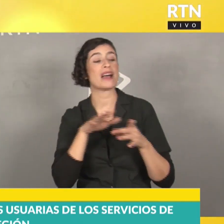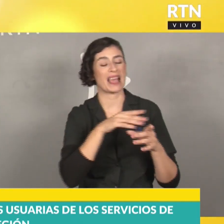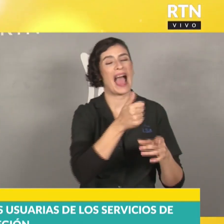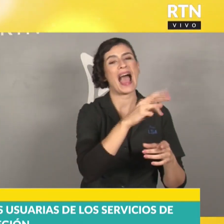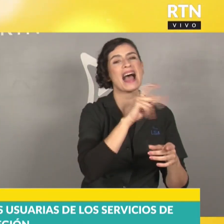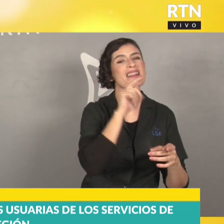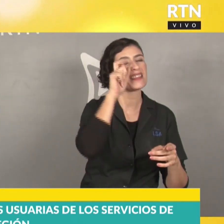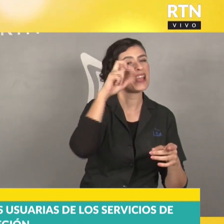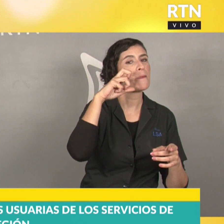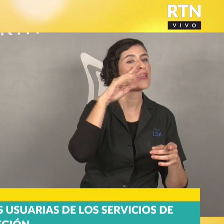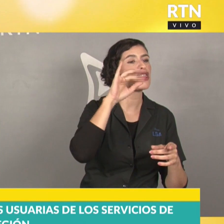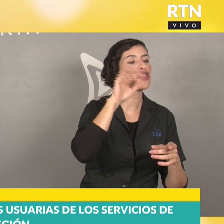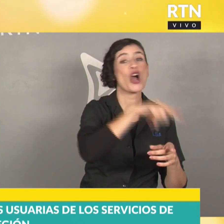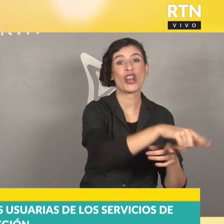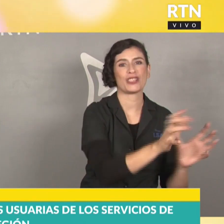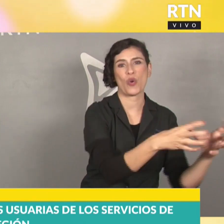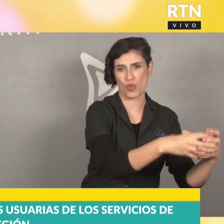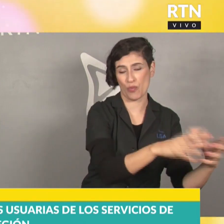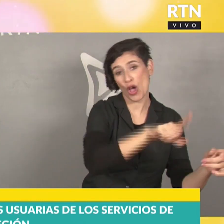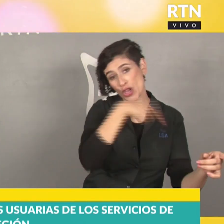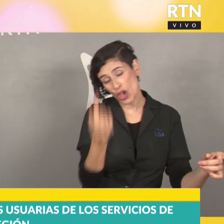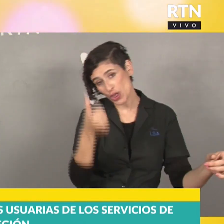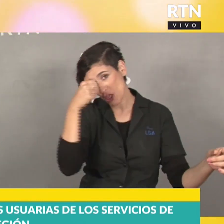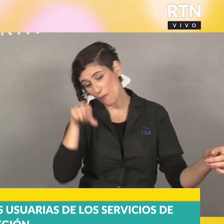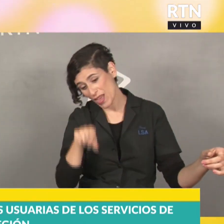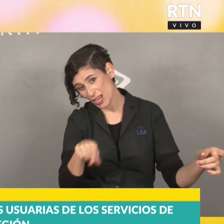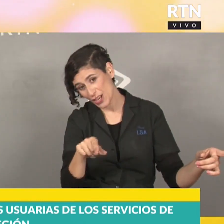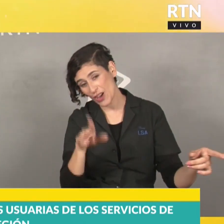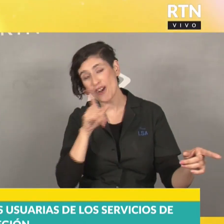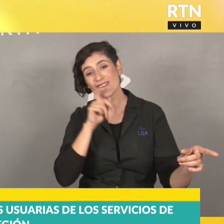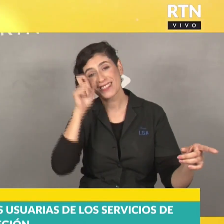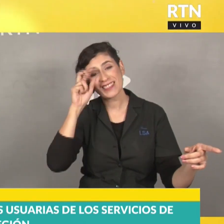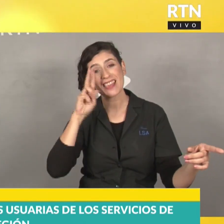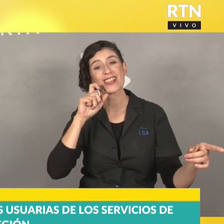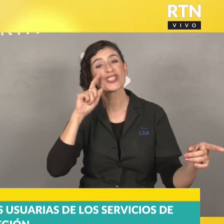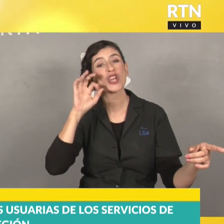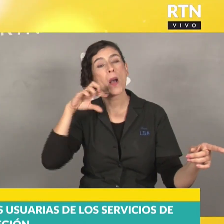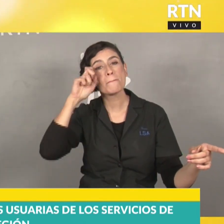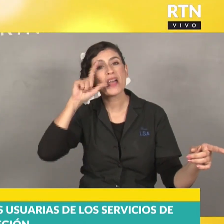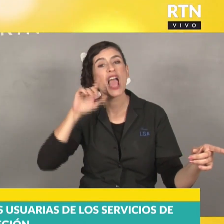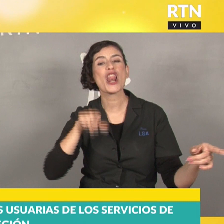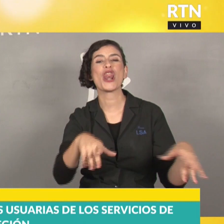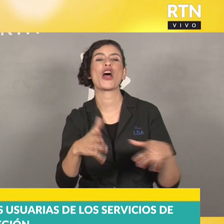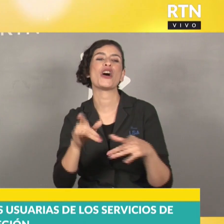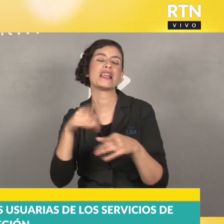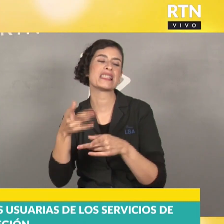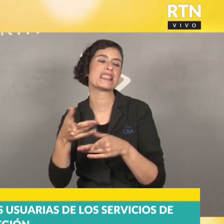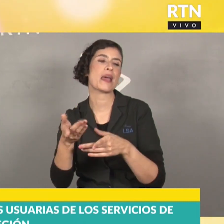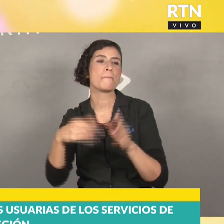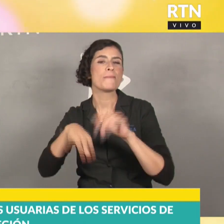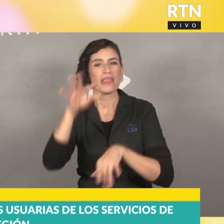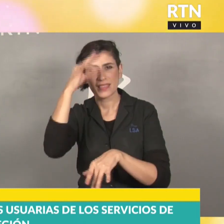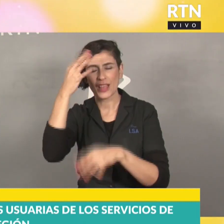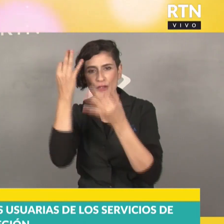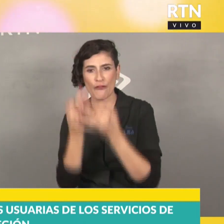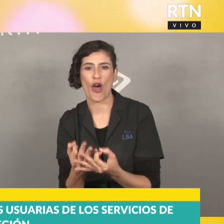adentro, pero de puertas abiertas. Sí. Y todo lo que se genera ahí, lo que se crea, esa búsqueda estética, se lleva